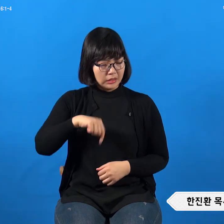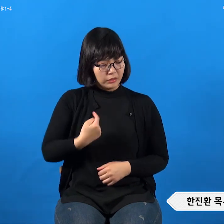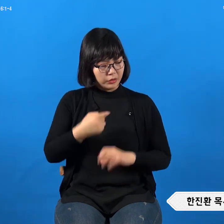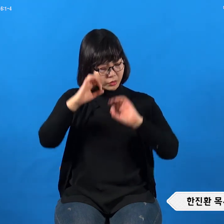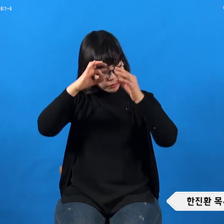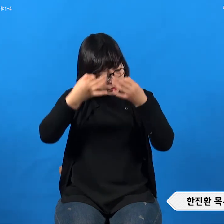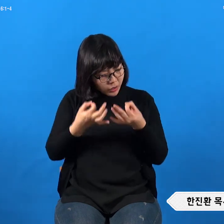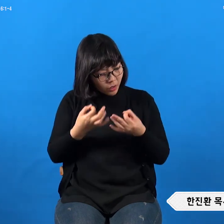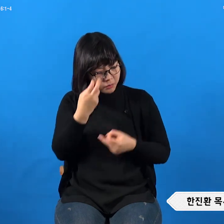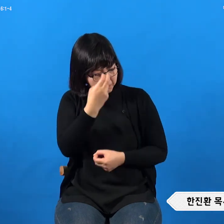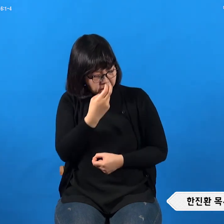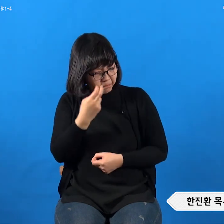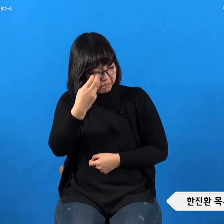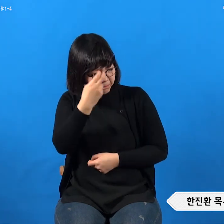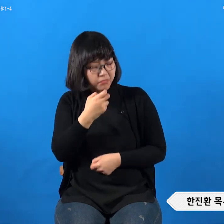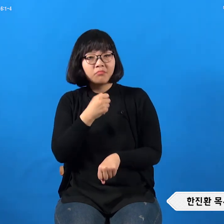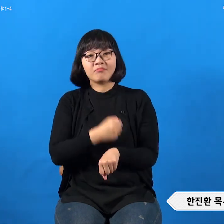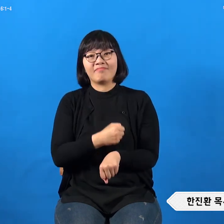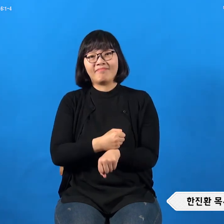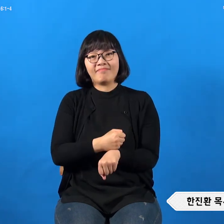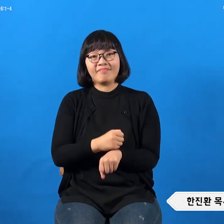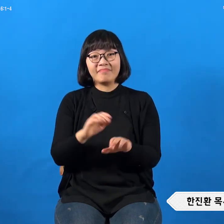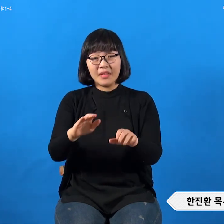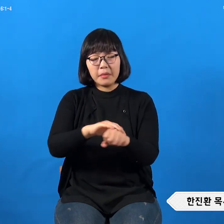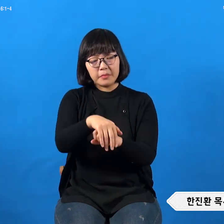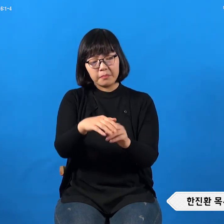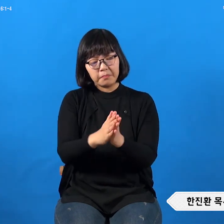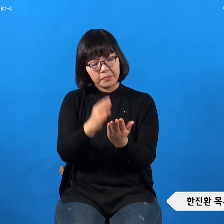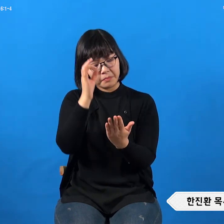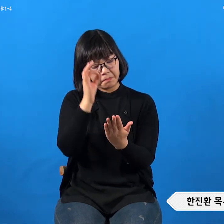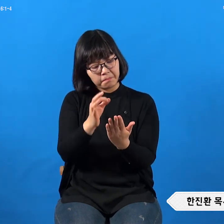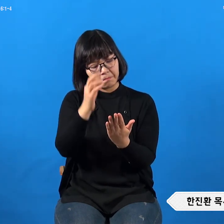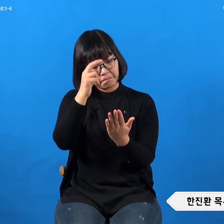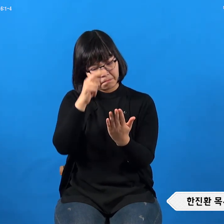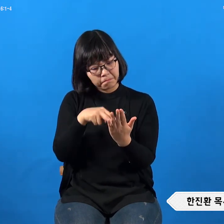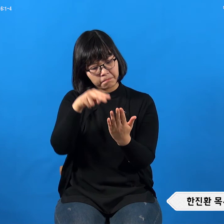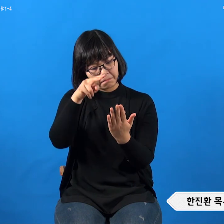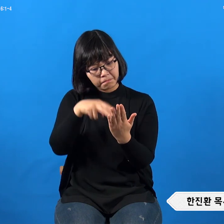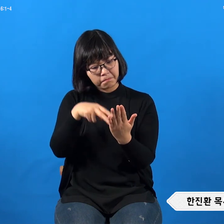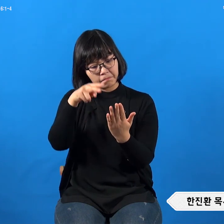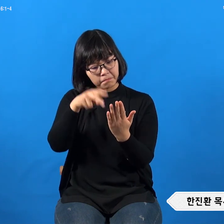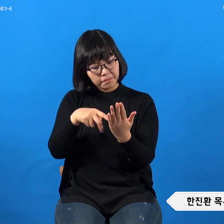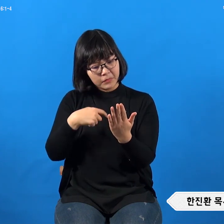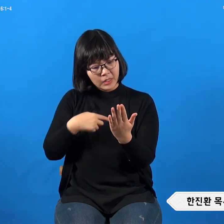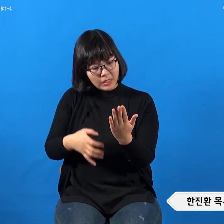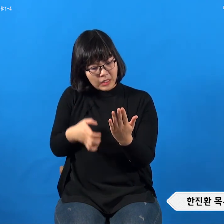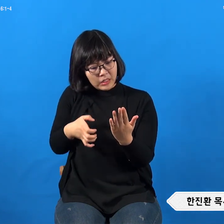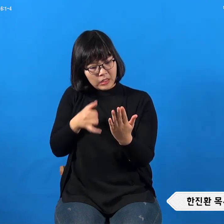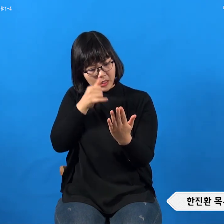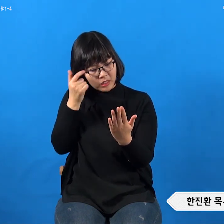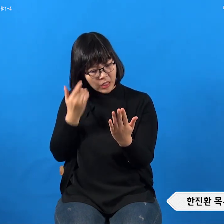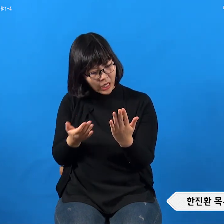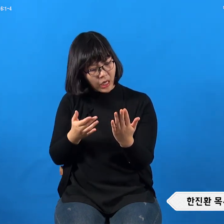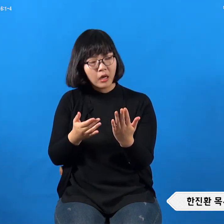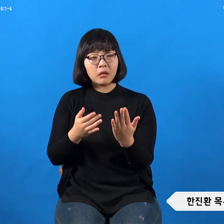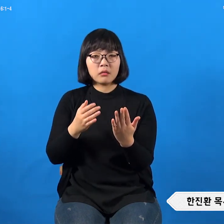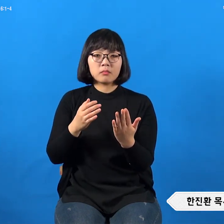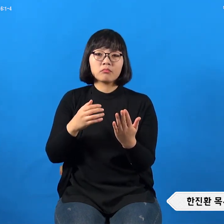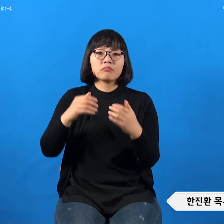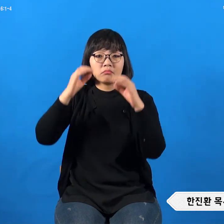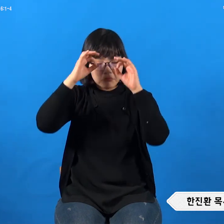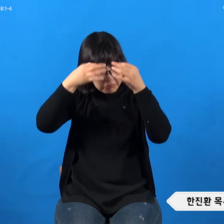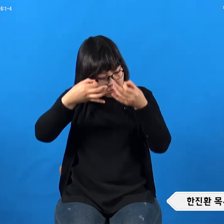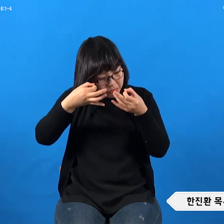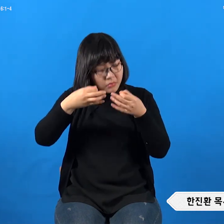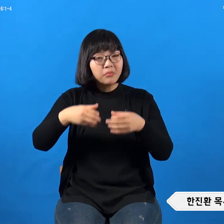됩니다. 우리가 말씀을 볼 때에 그것부터 한번 점검을 해보셔야 됩니다. 물론 연보도 많이 하고 구제도